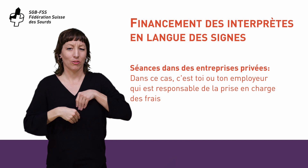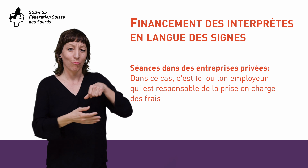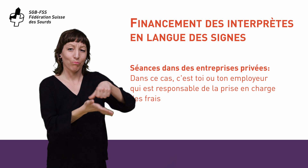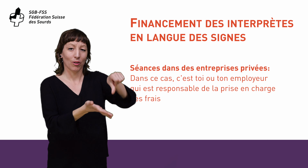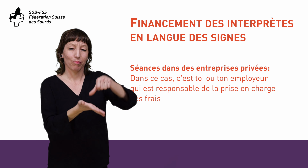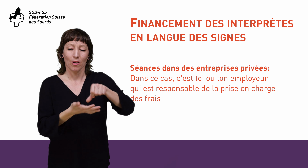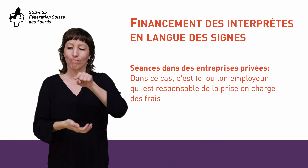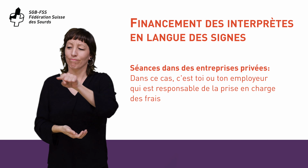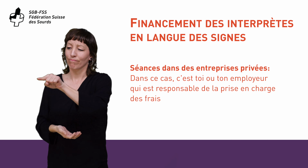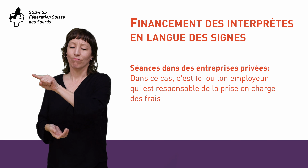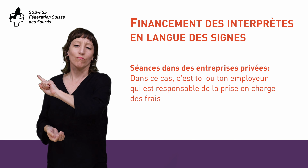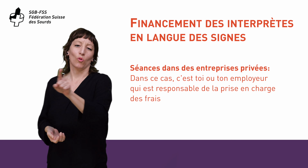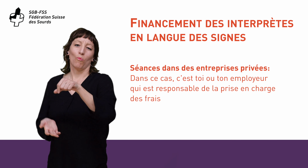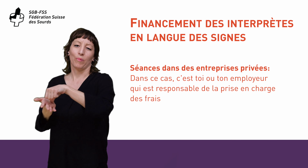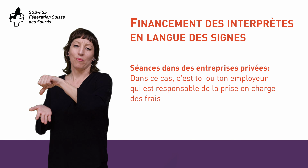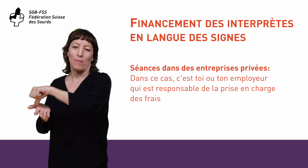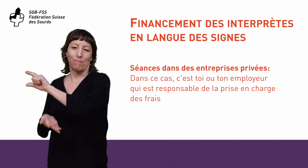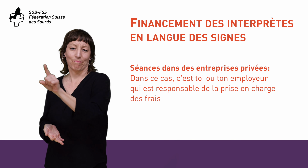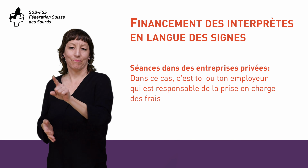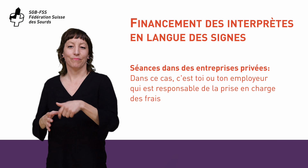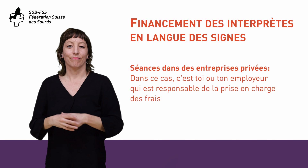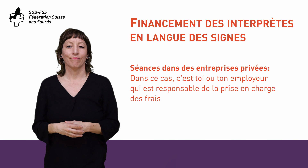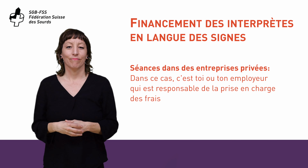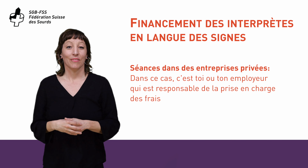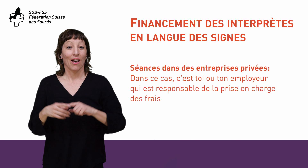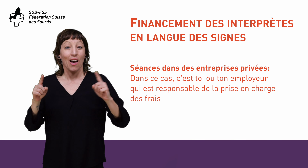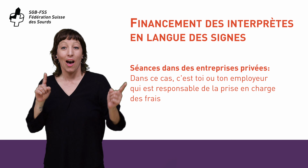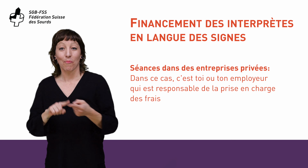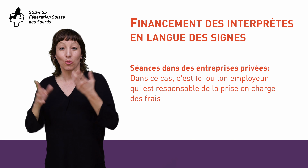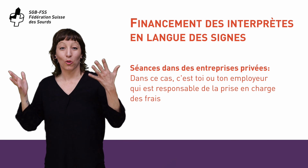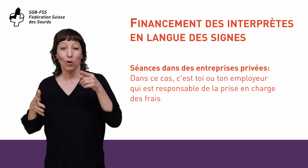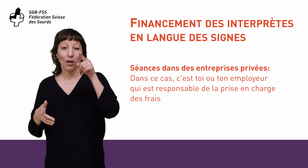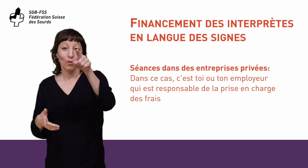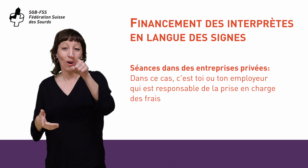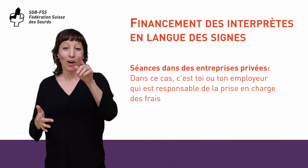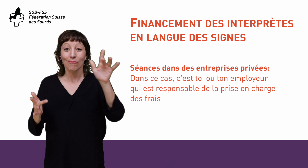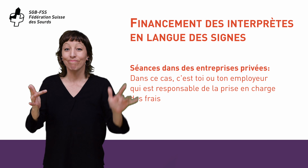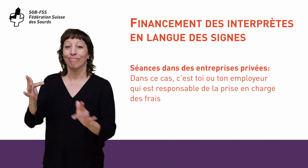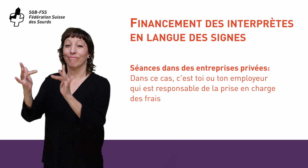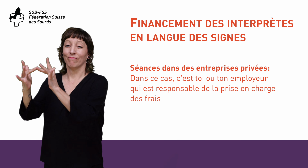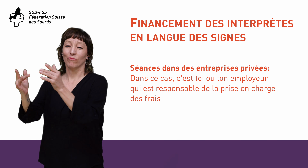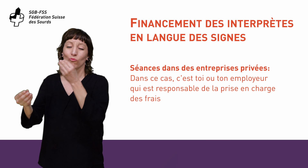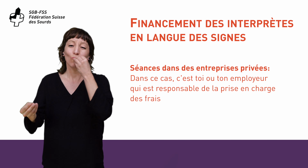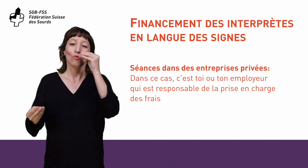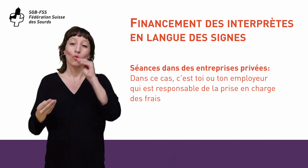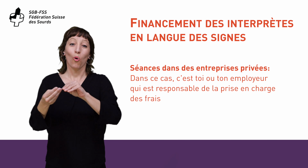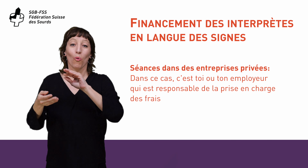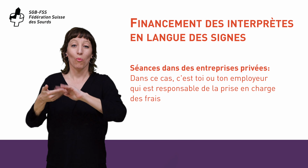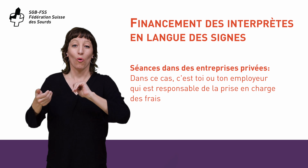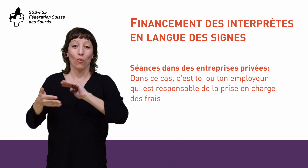quelles missions sont financées et lesquelles ne le sont pas. Contacte la Procom suffisamment tôt afin d'être